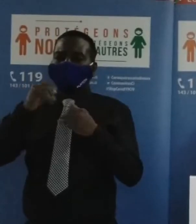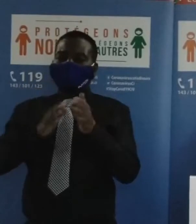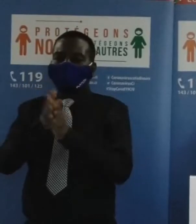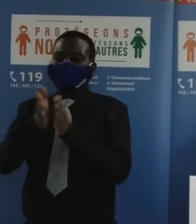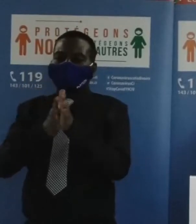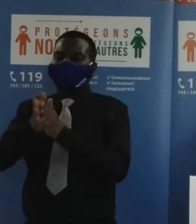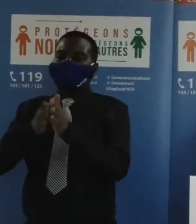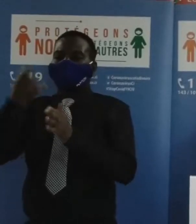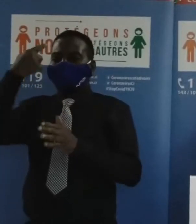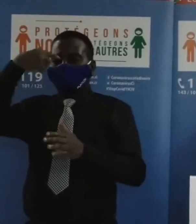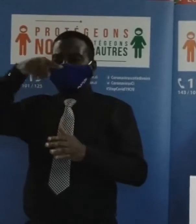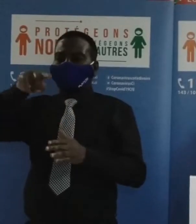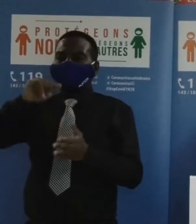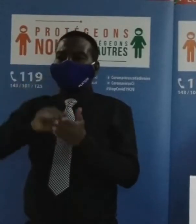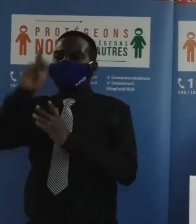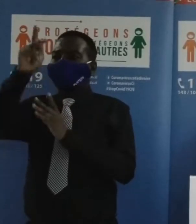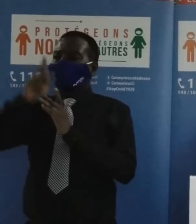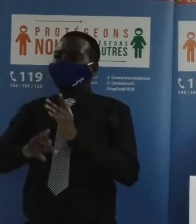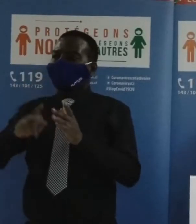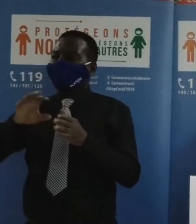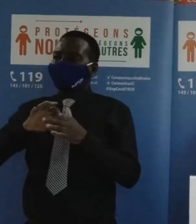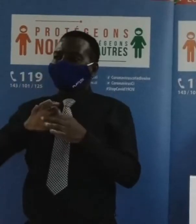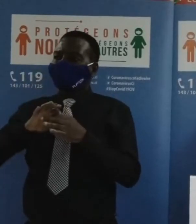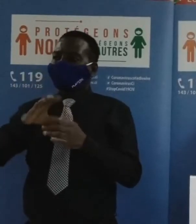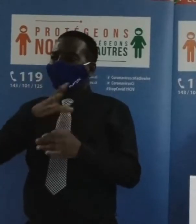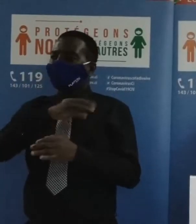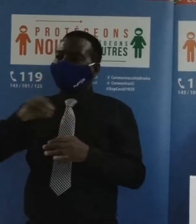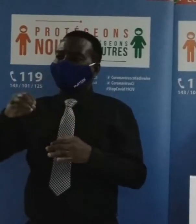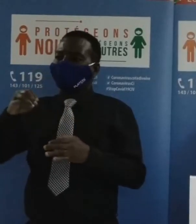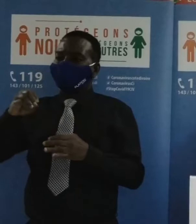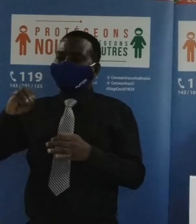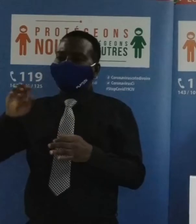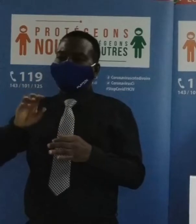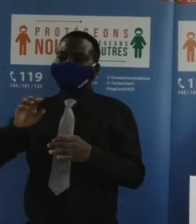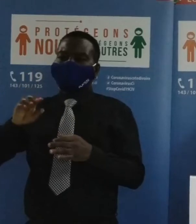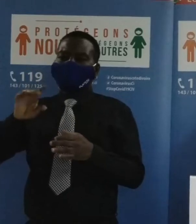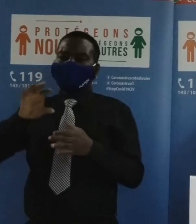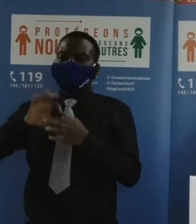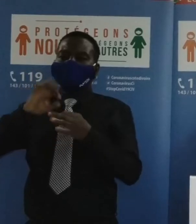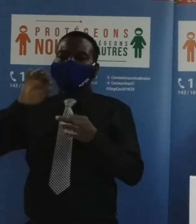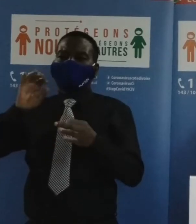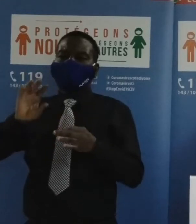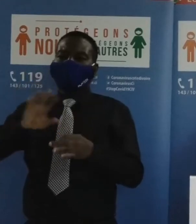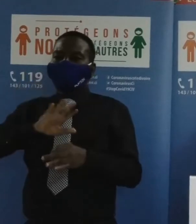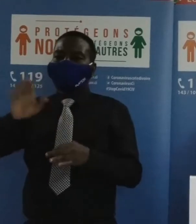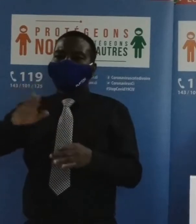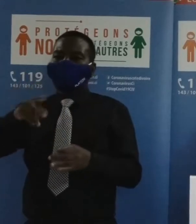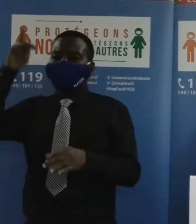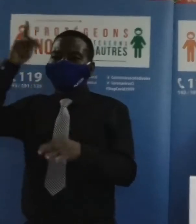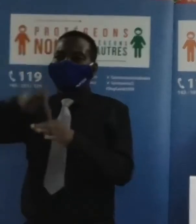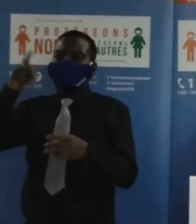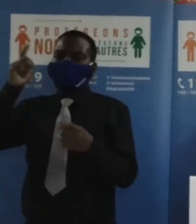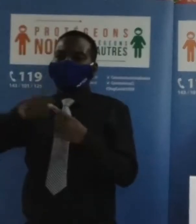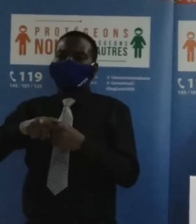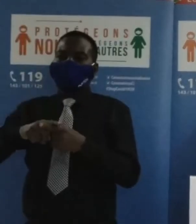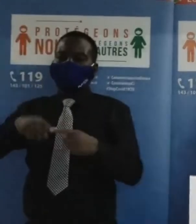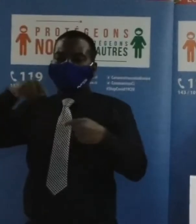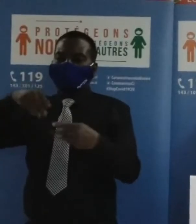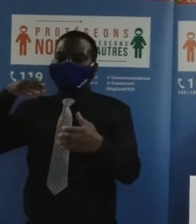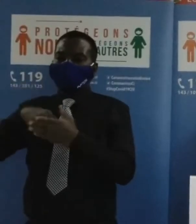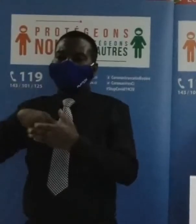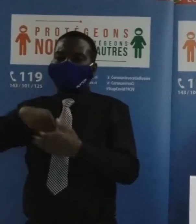ou ce programme de votre intérêt et notamment de votre participation à ce combat